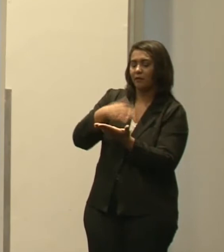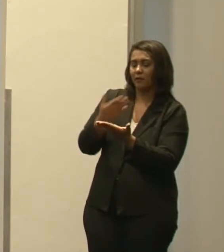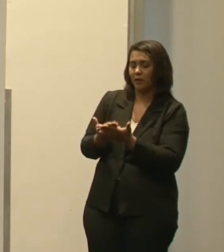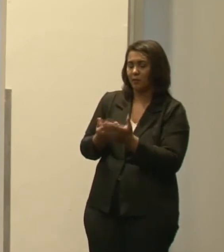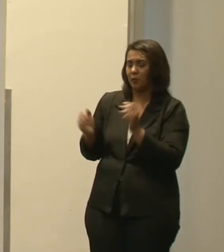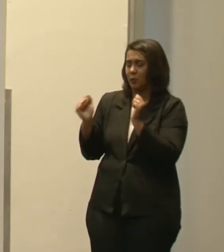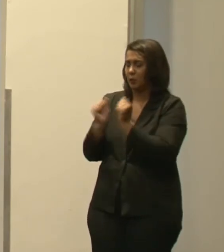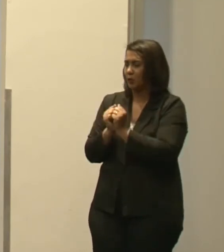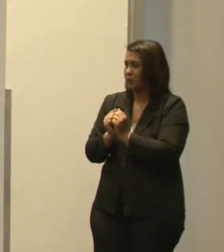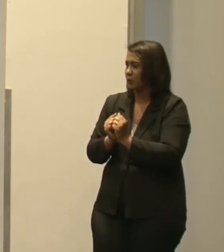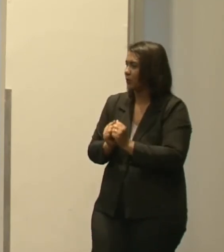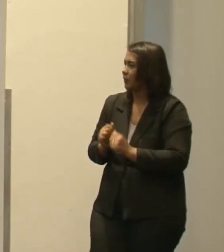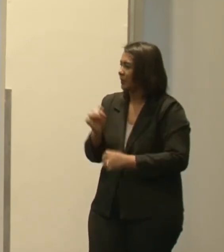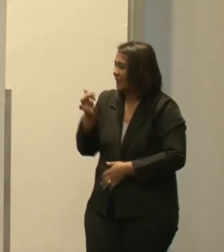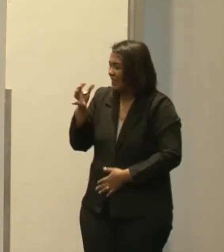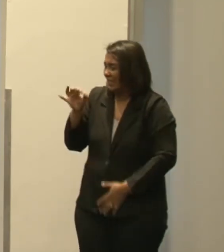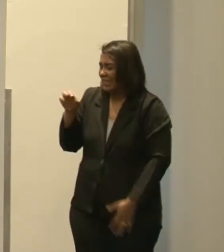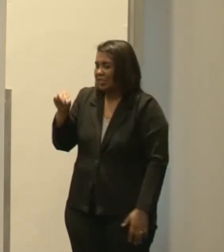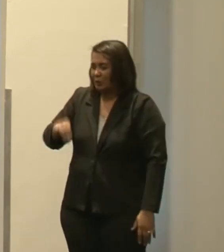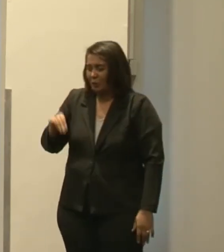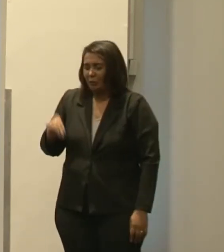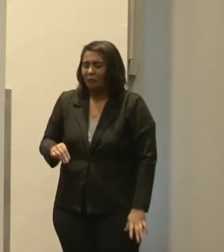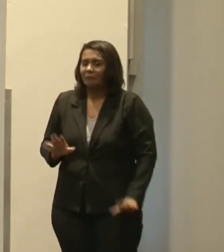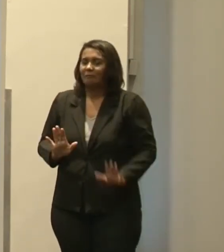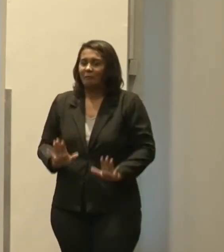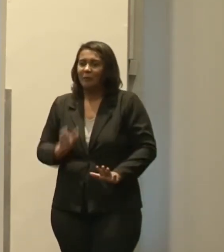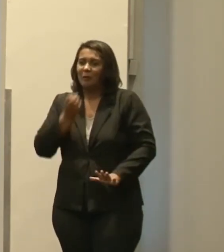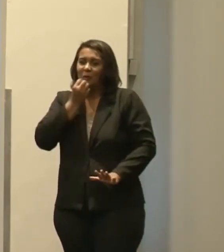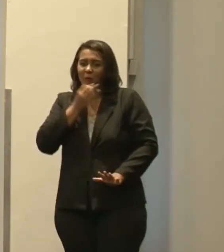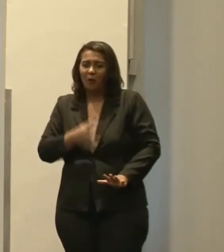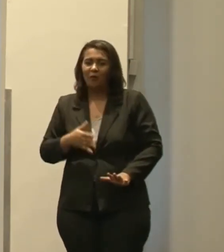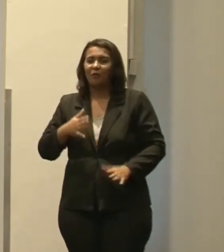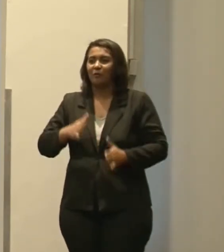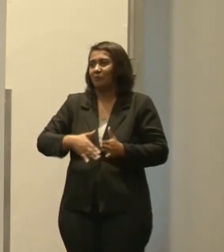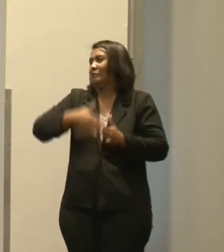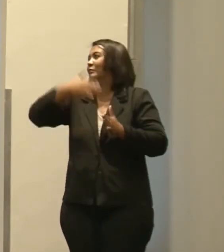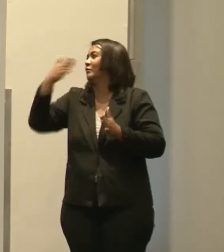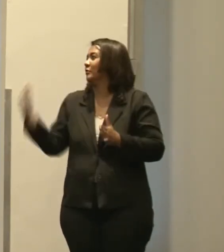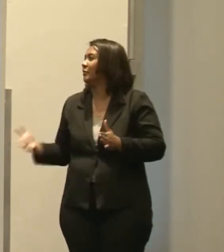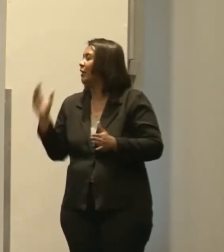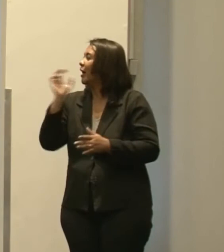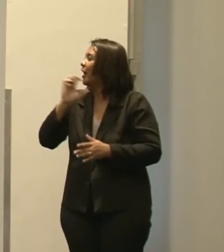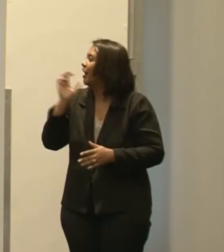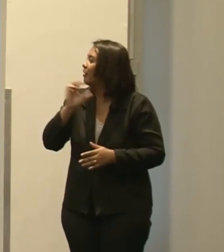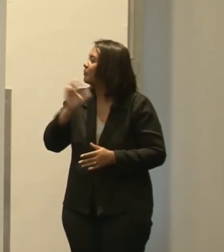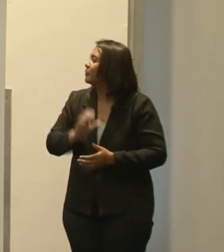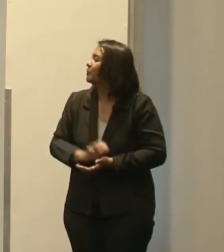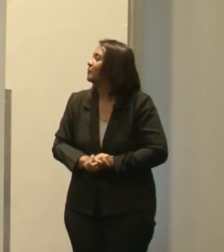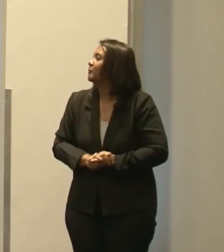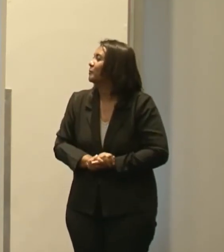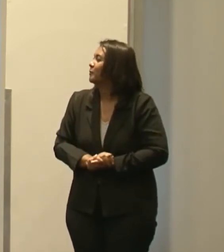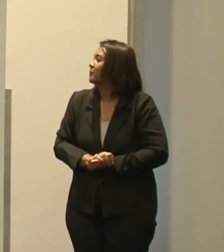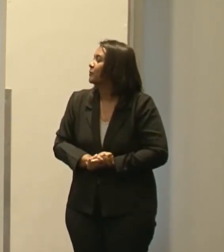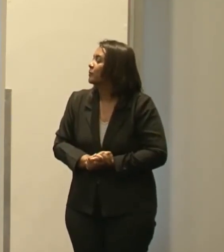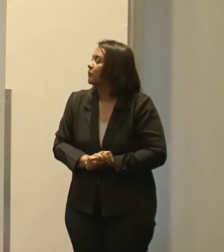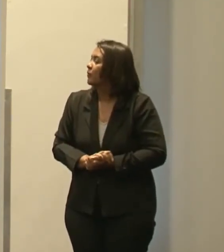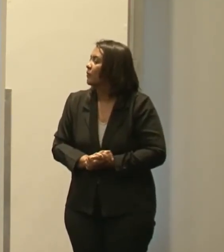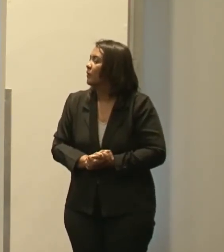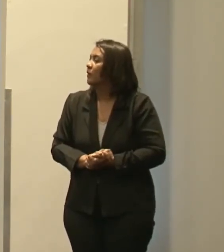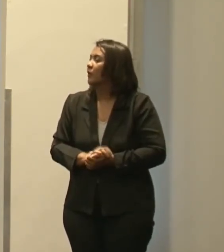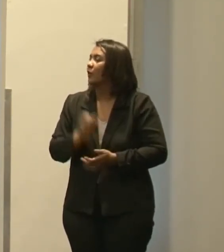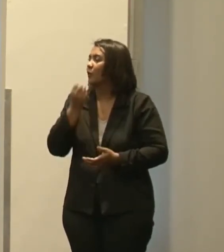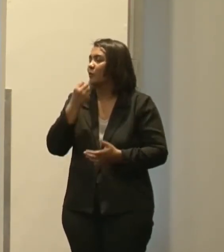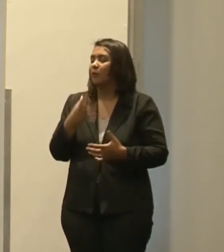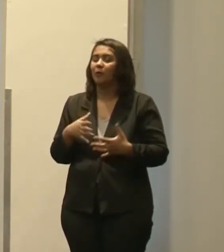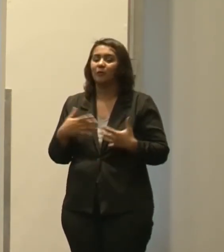intérprete. 10 minutos. Bom, então vamos adiantar aqui. Mas vai dar tempo. Bom, vamos